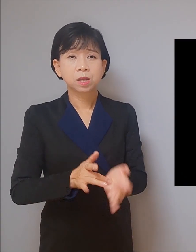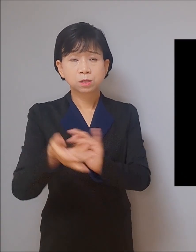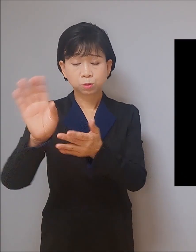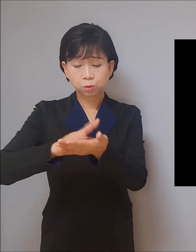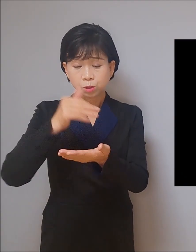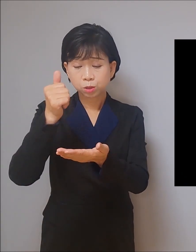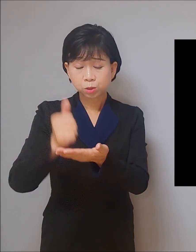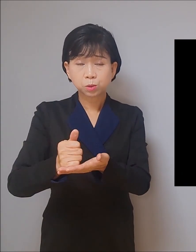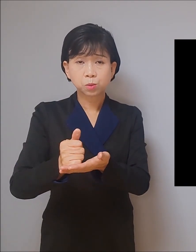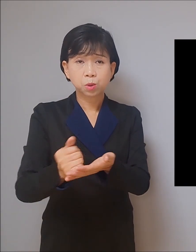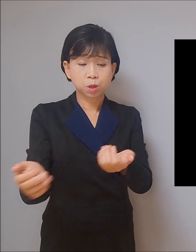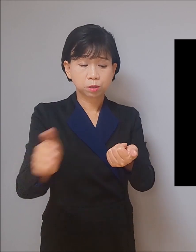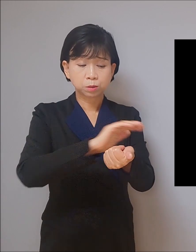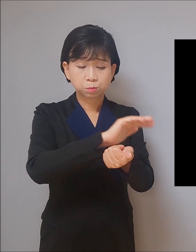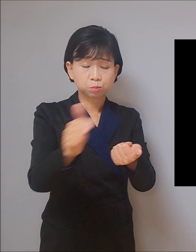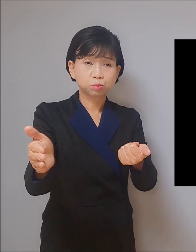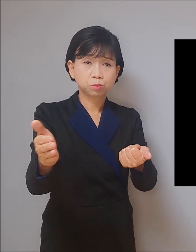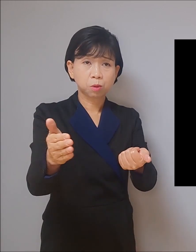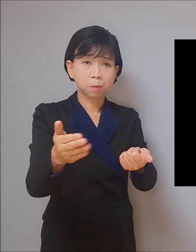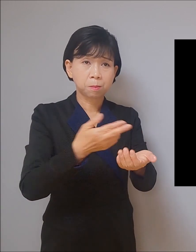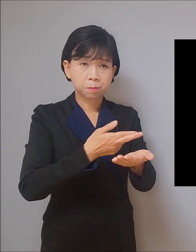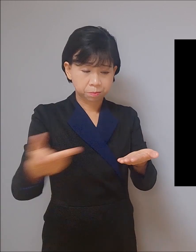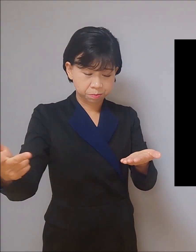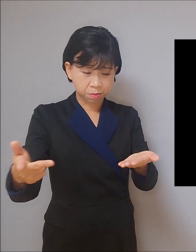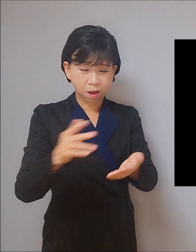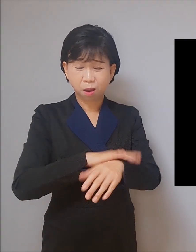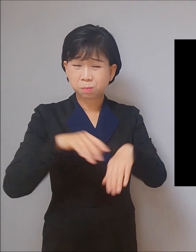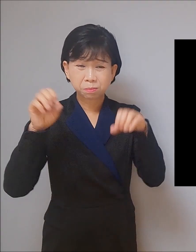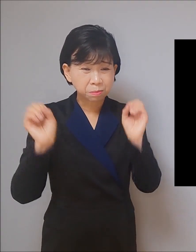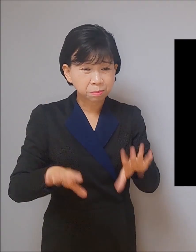예수 그리스도의 빈 무덤은 허무의 자리가 아닌